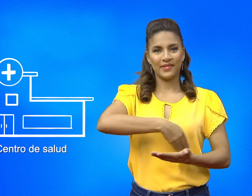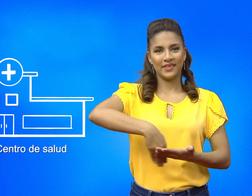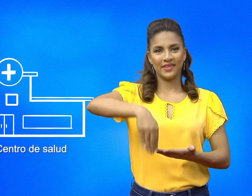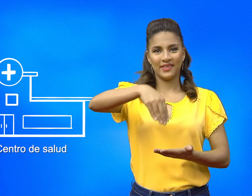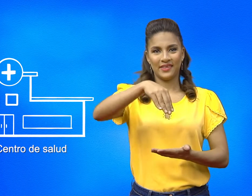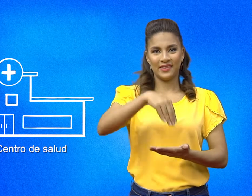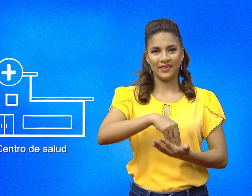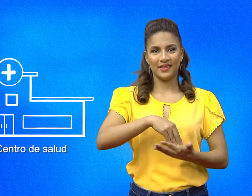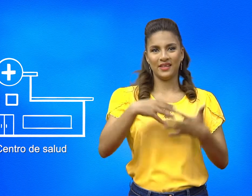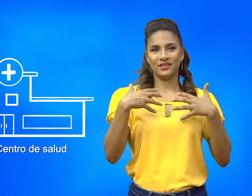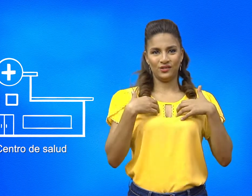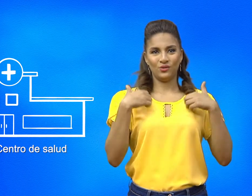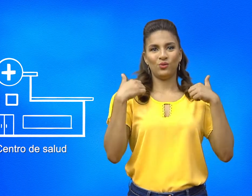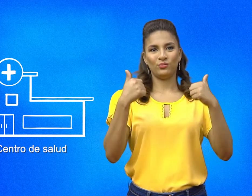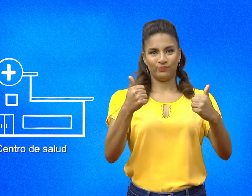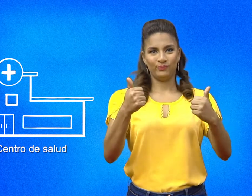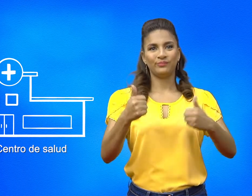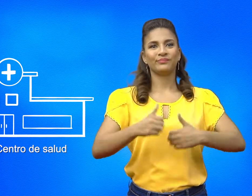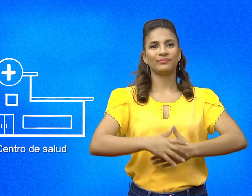centro de salud